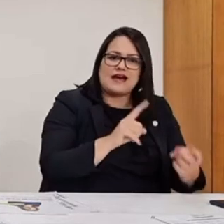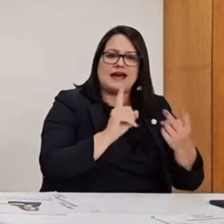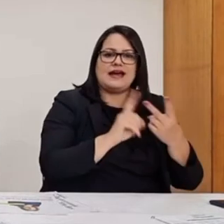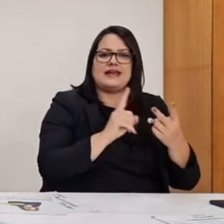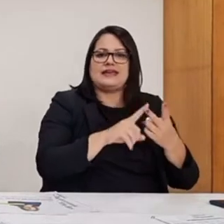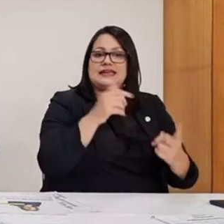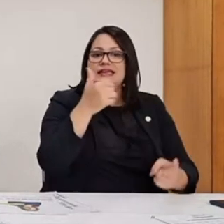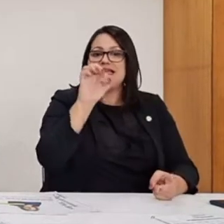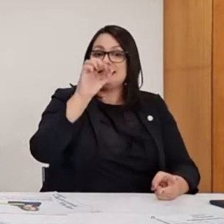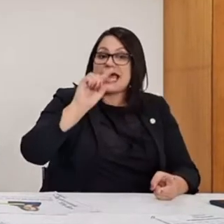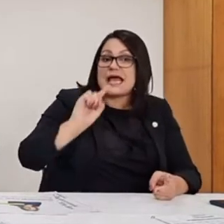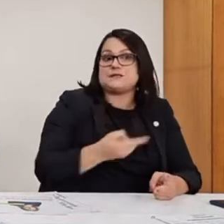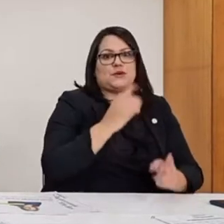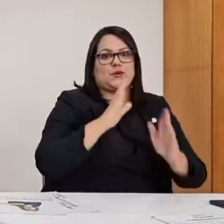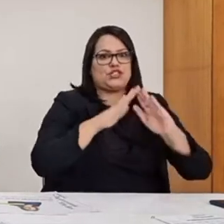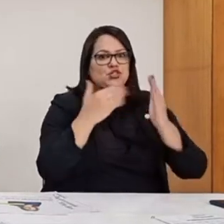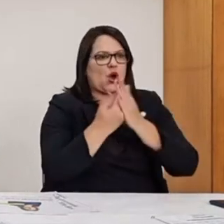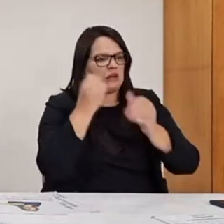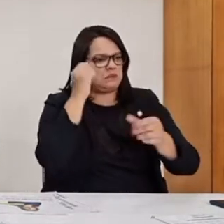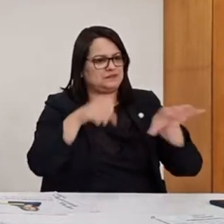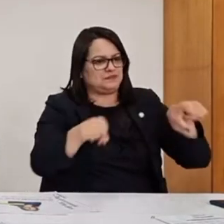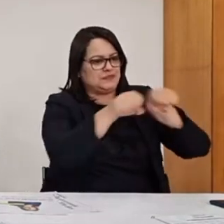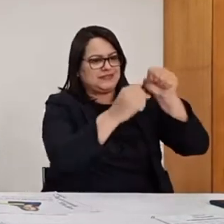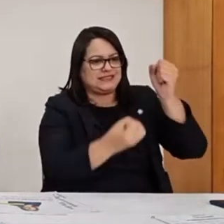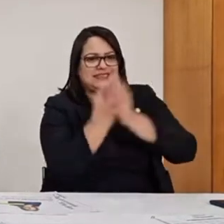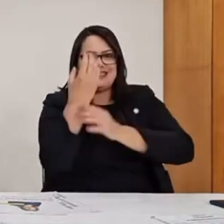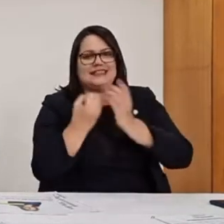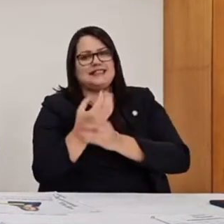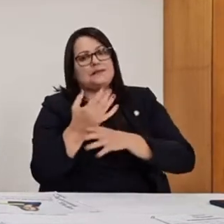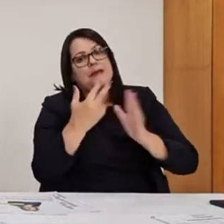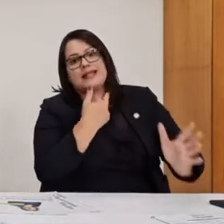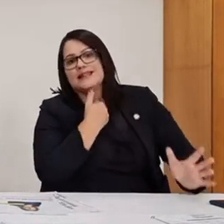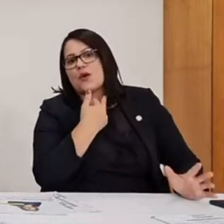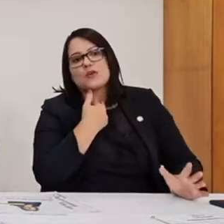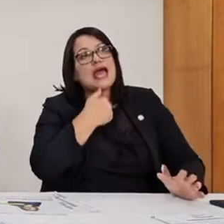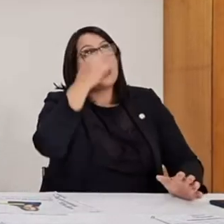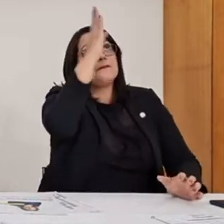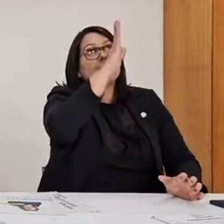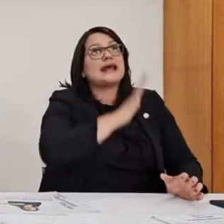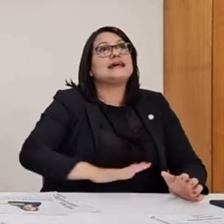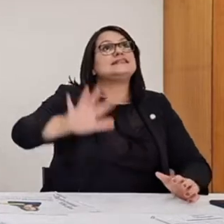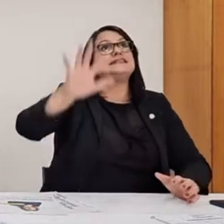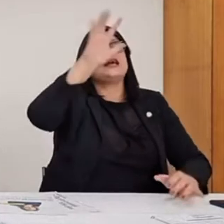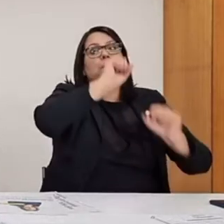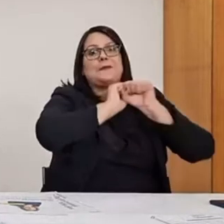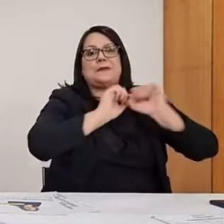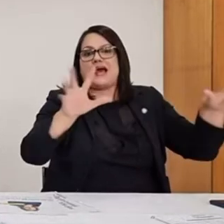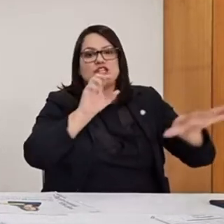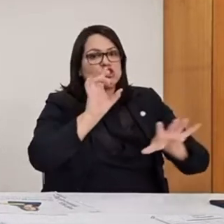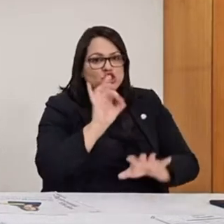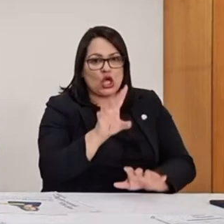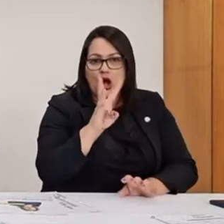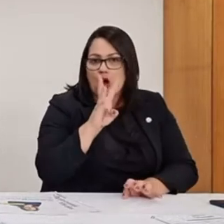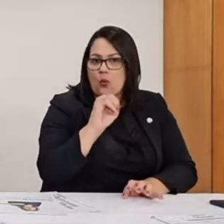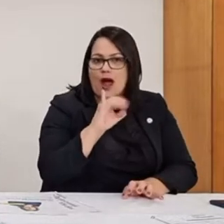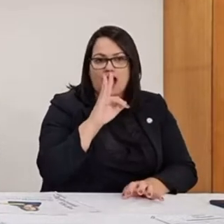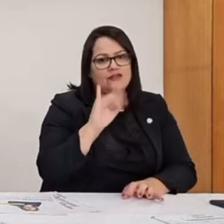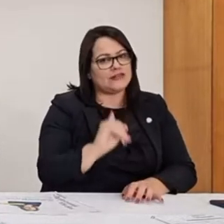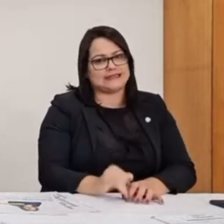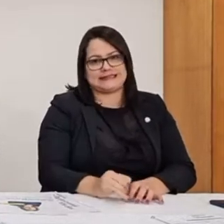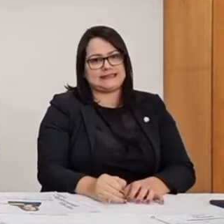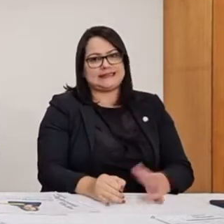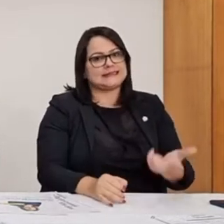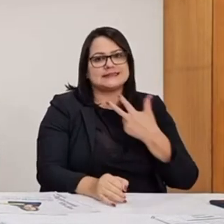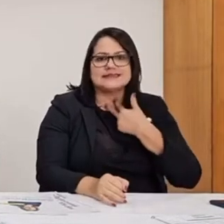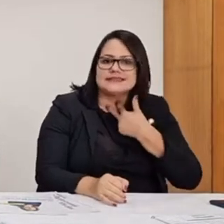mil pontos. Só que a gente não tem como levar internet para o Brasil todo só com Wi-Fi. Até porque o Brasil é muito